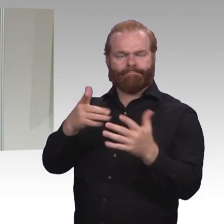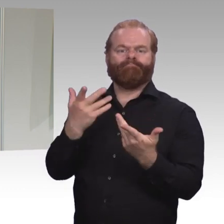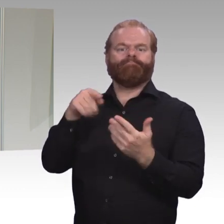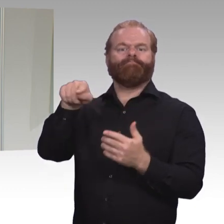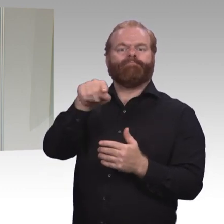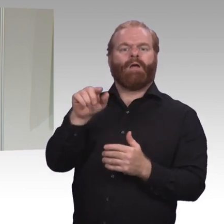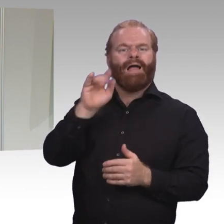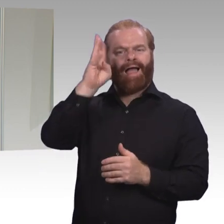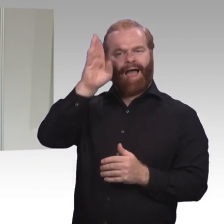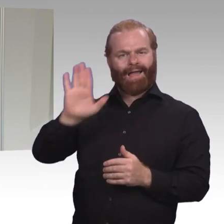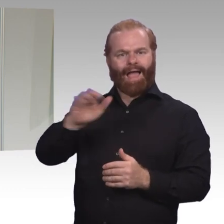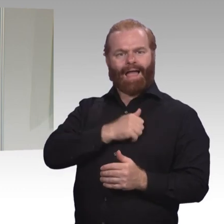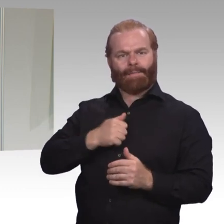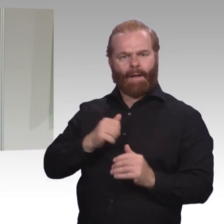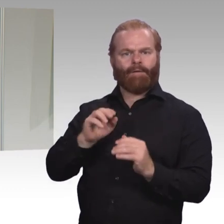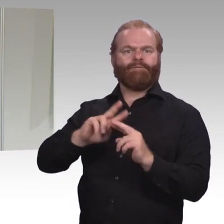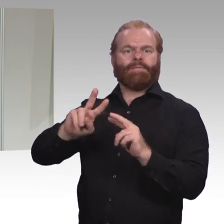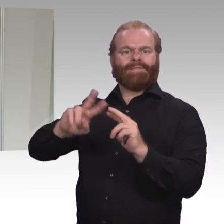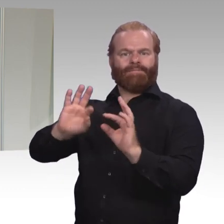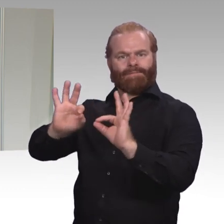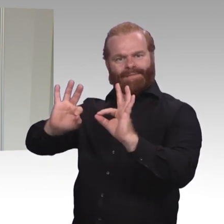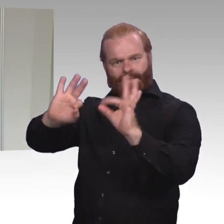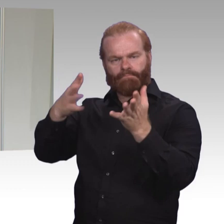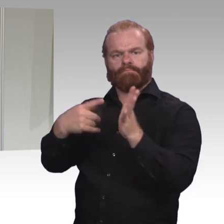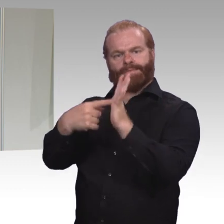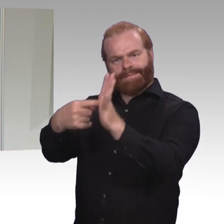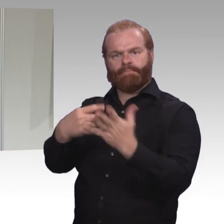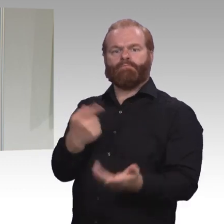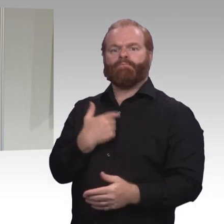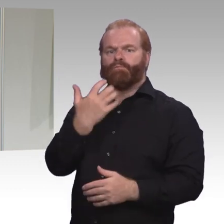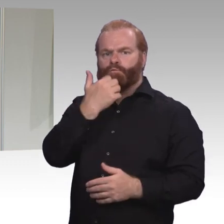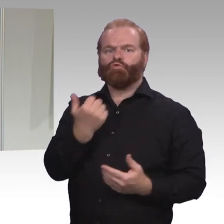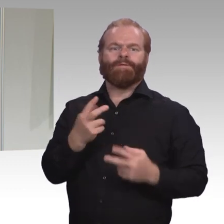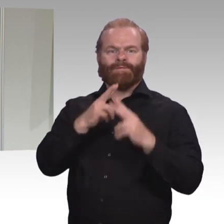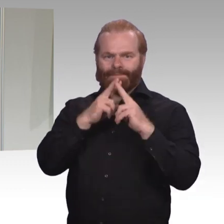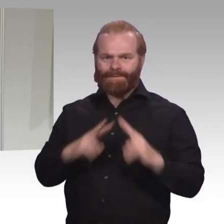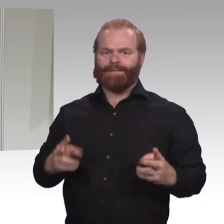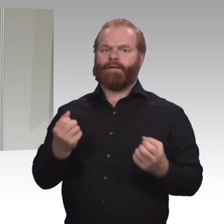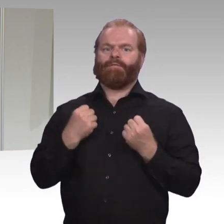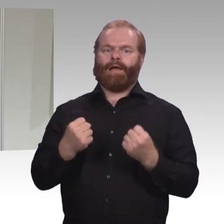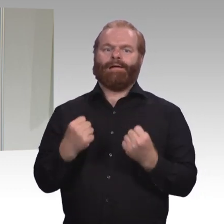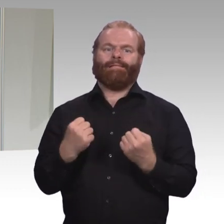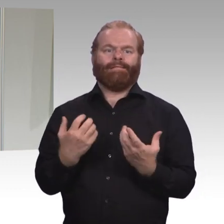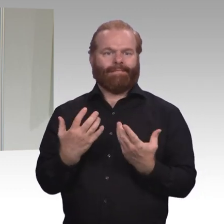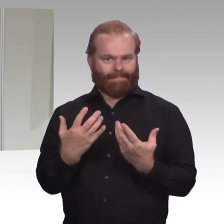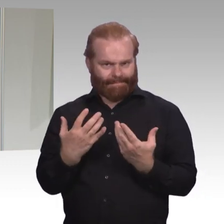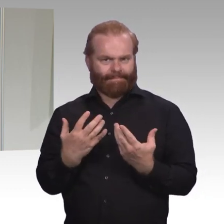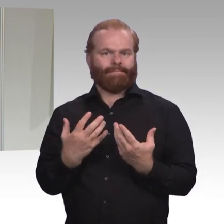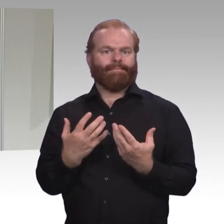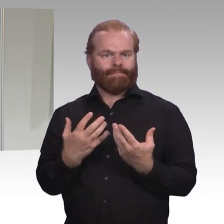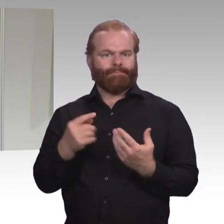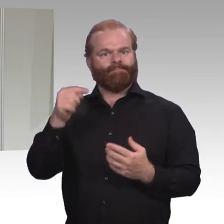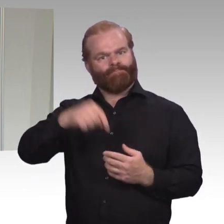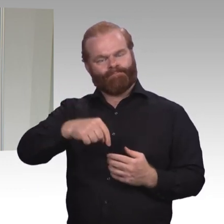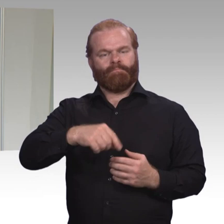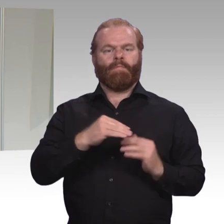Ländern gewährleistet werden kann. Und da wissen wir uns eines Partners sicher, der transatlantischen Beziehung.